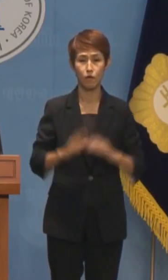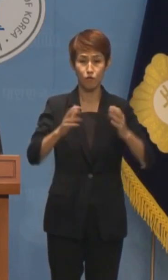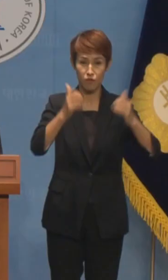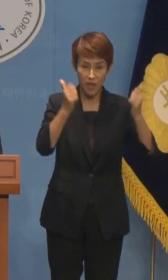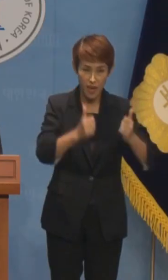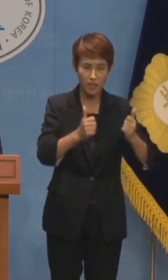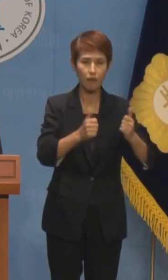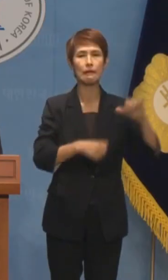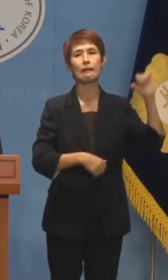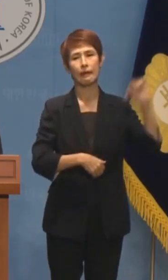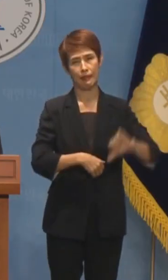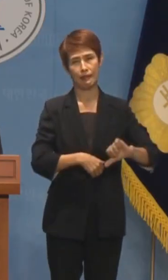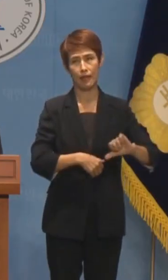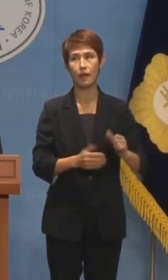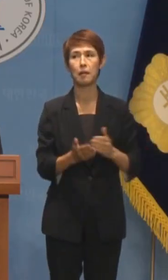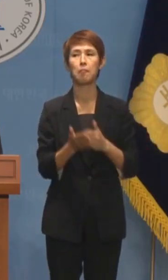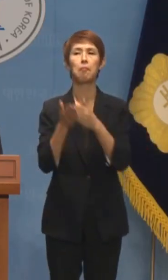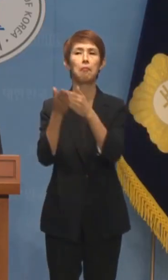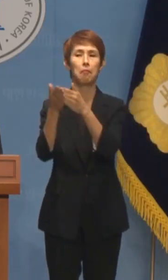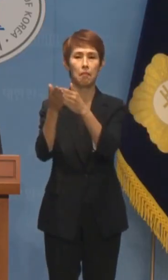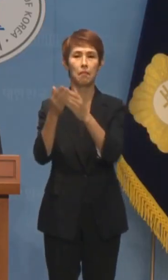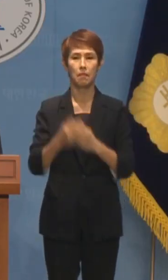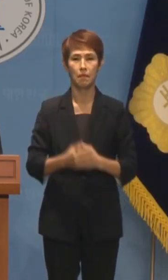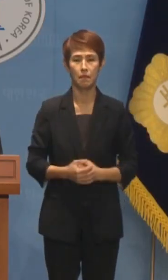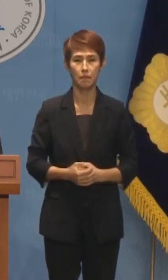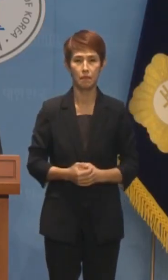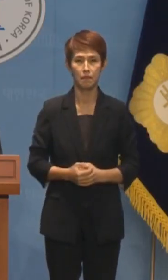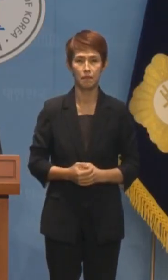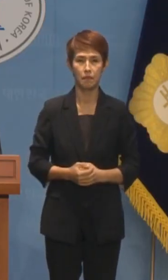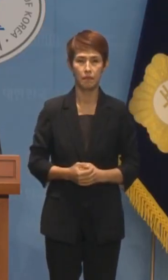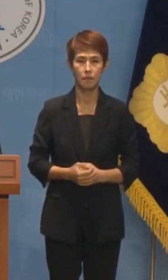최종 부결됐다고만 언급했습니다.